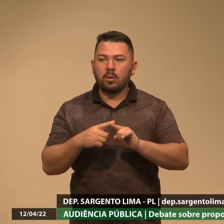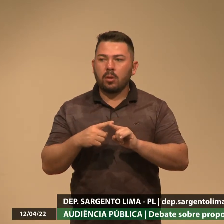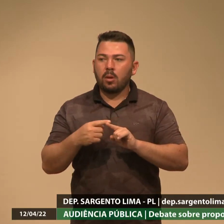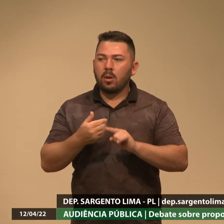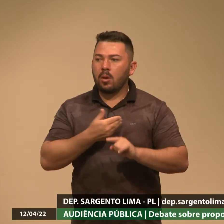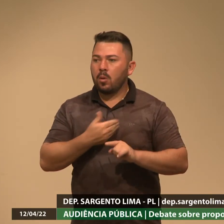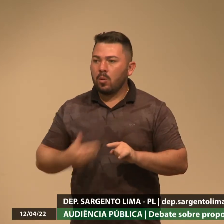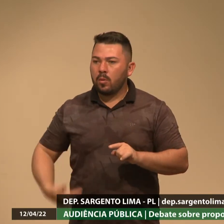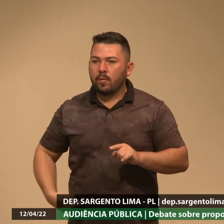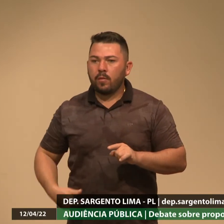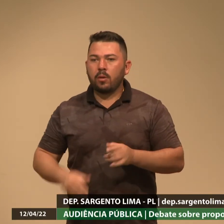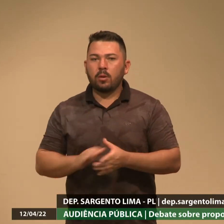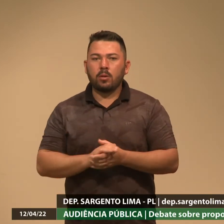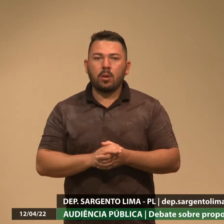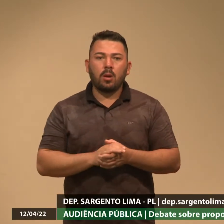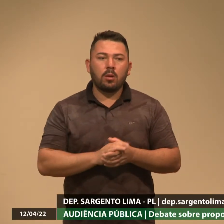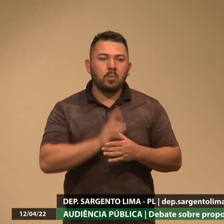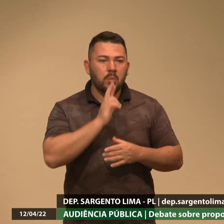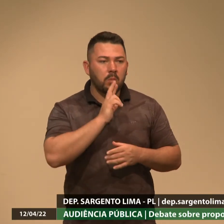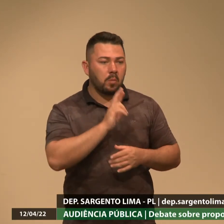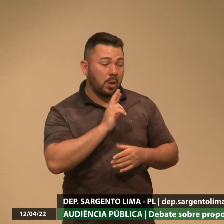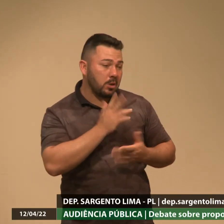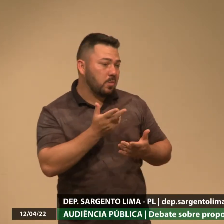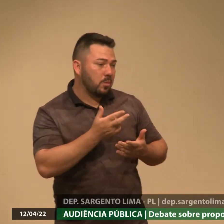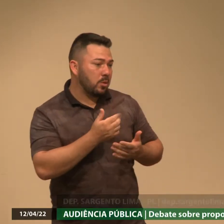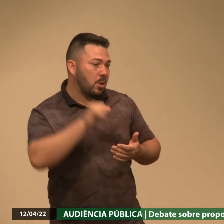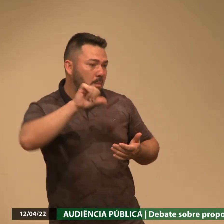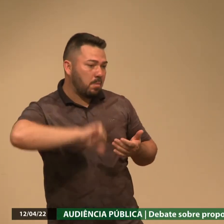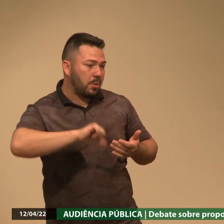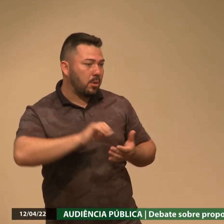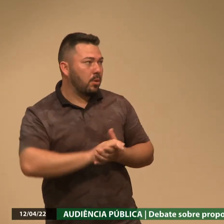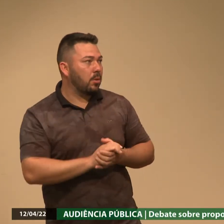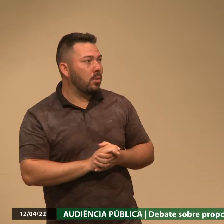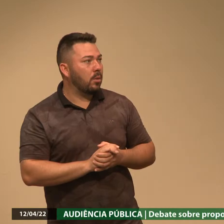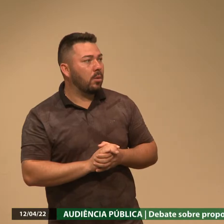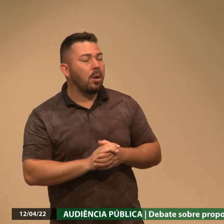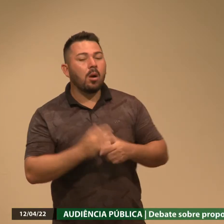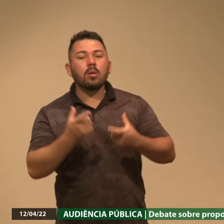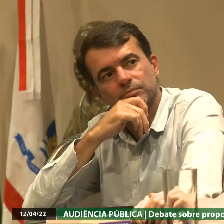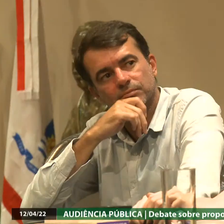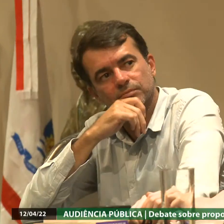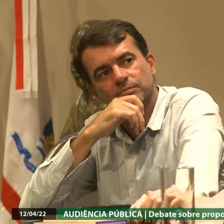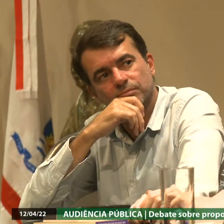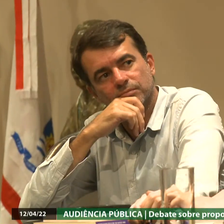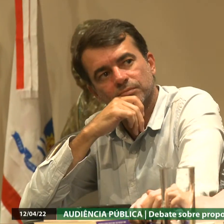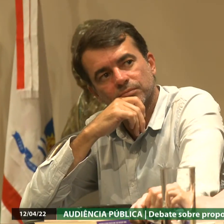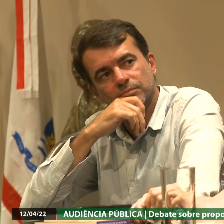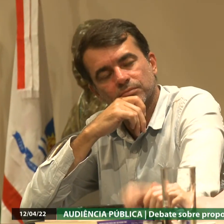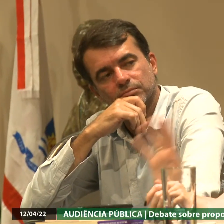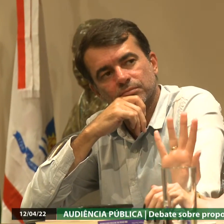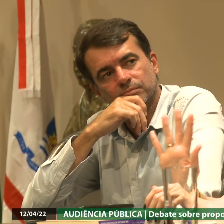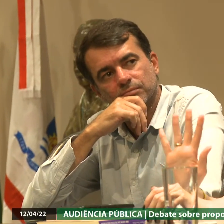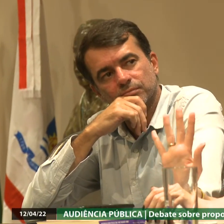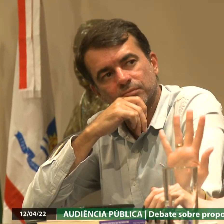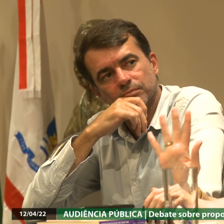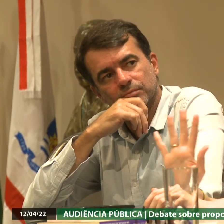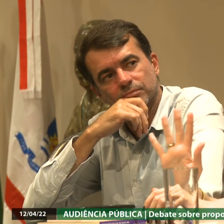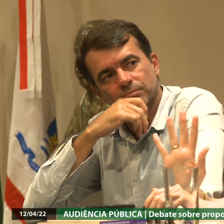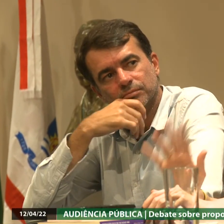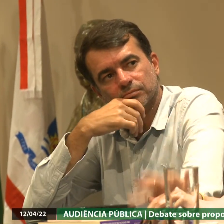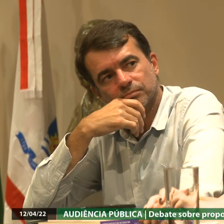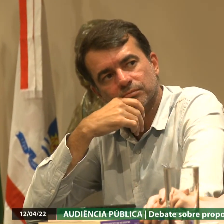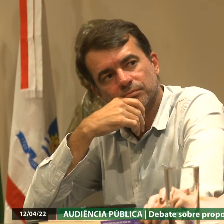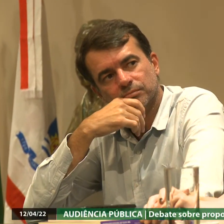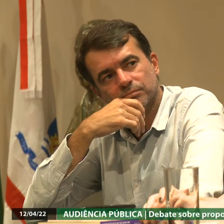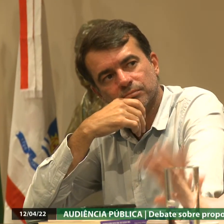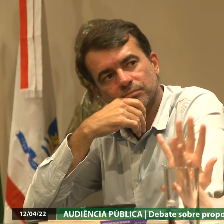o governo ele volta com a resposta negativa ainda né fala assim previsão orçamentária de onde você o dinheiro para isso e não